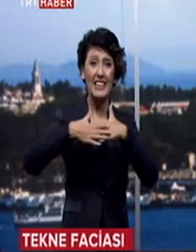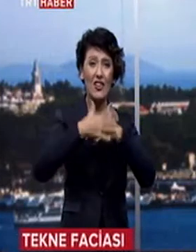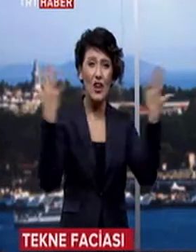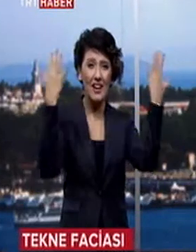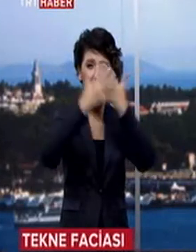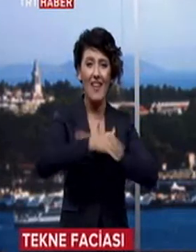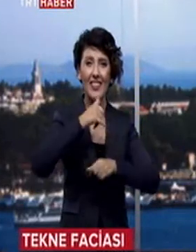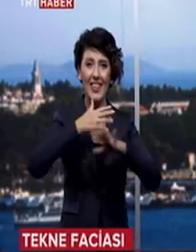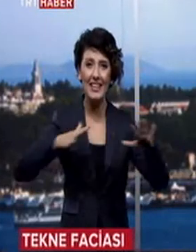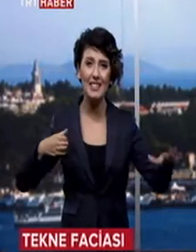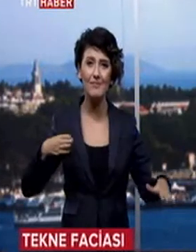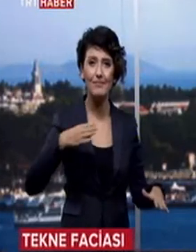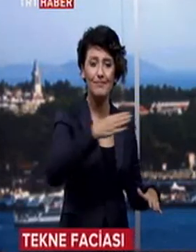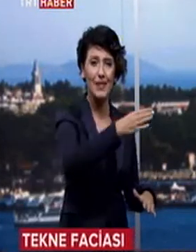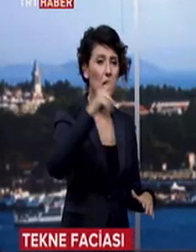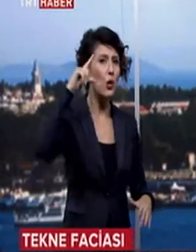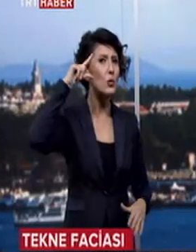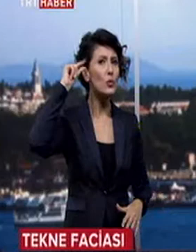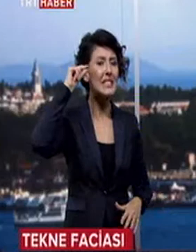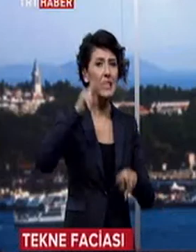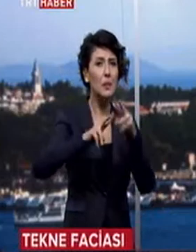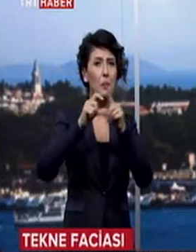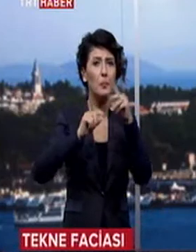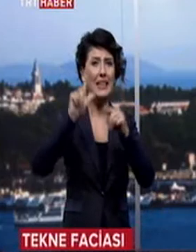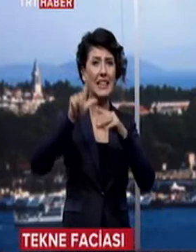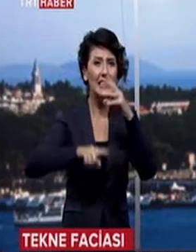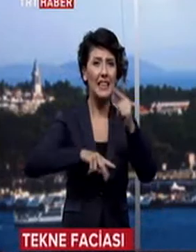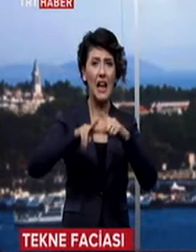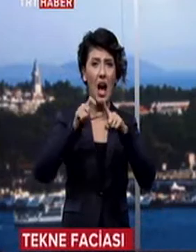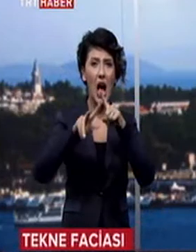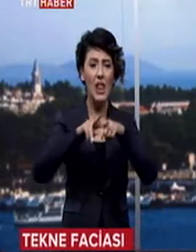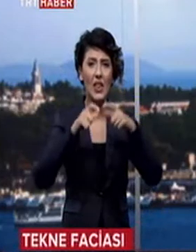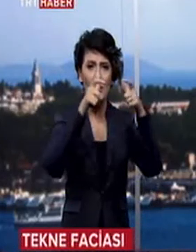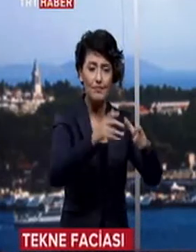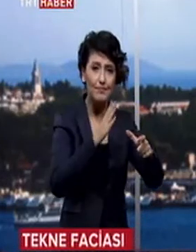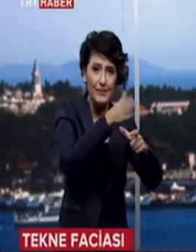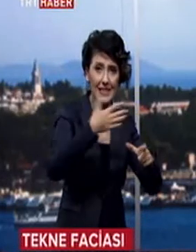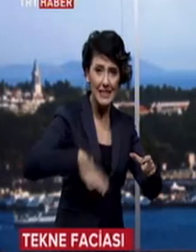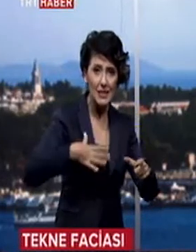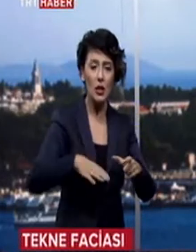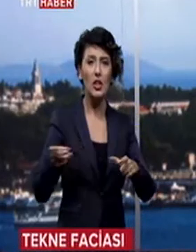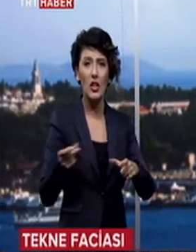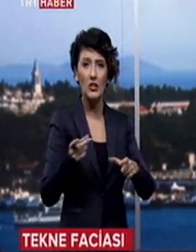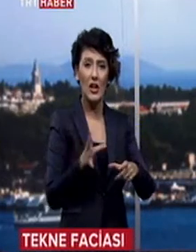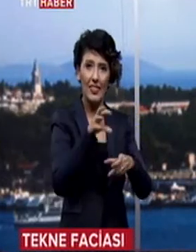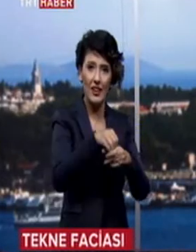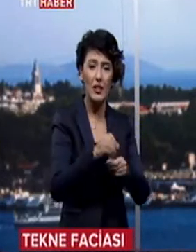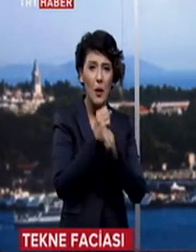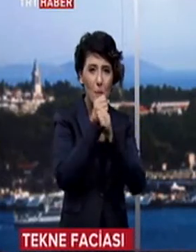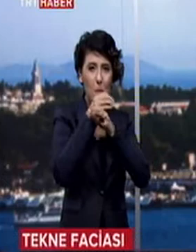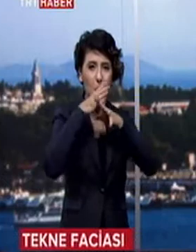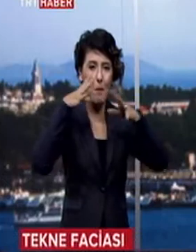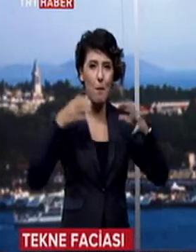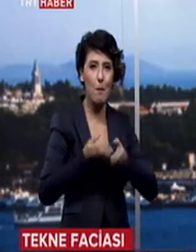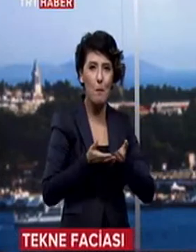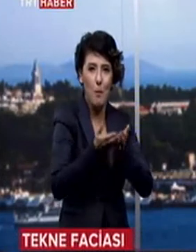gece karanlığında denize açıldı. Yunanistan'ın Midilli adasına geçmek isteyen göçmenleri taşıyan